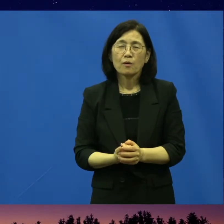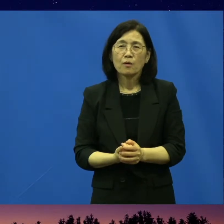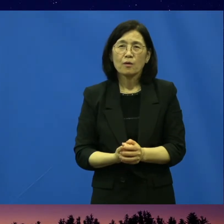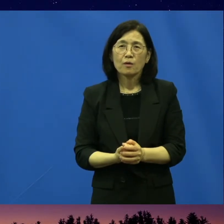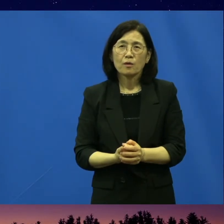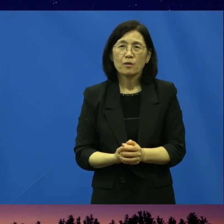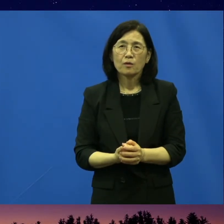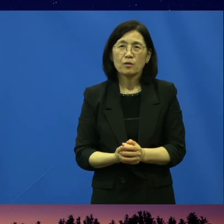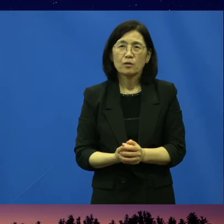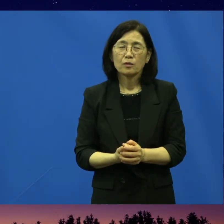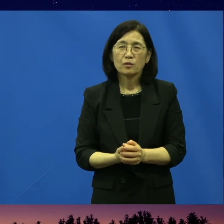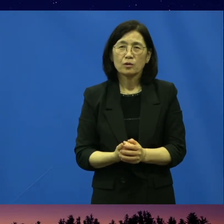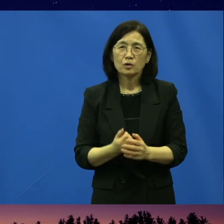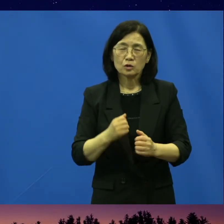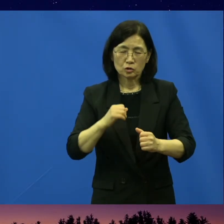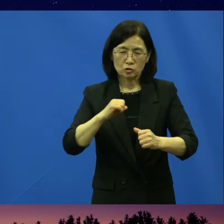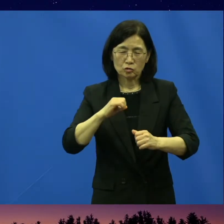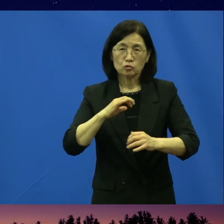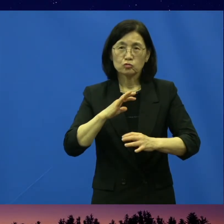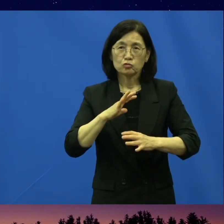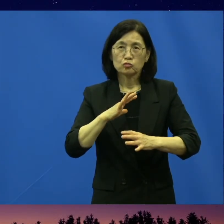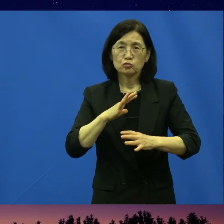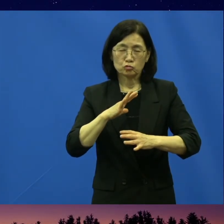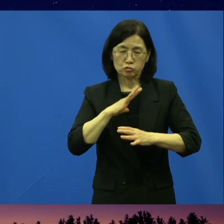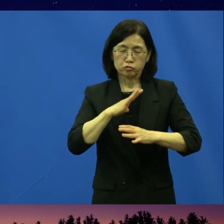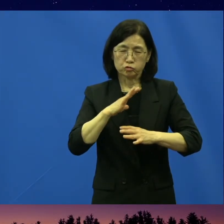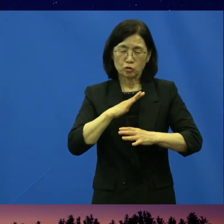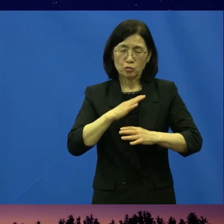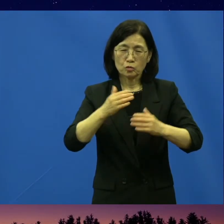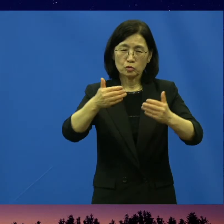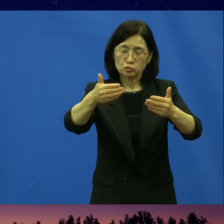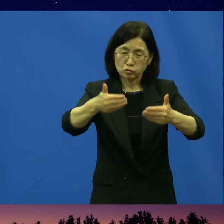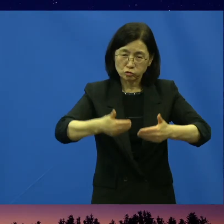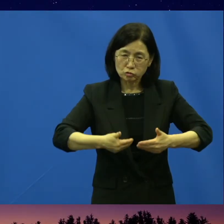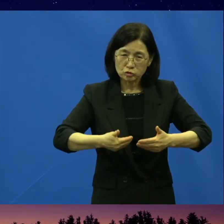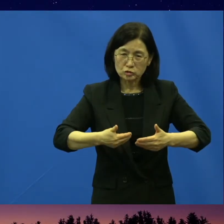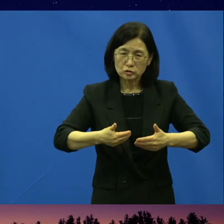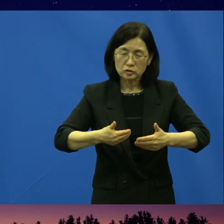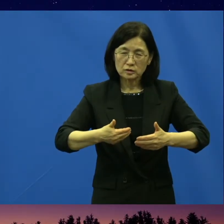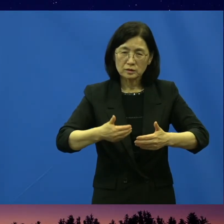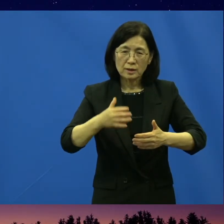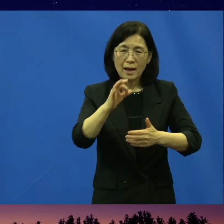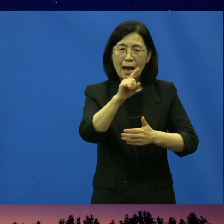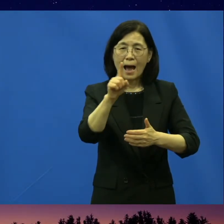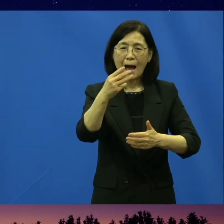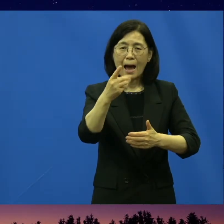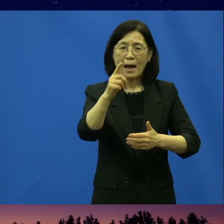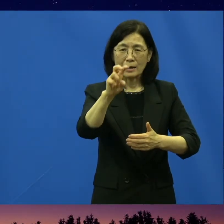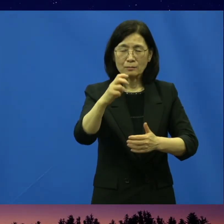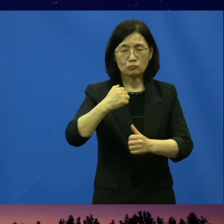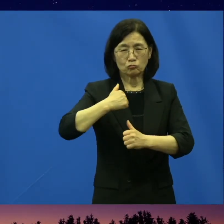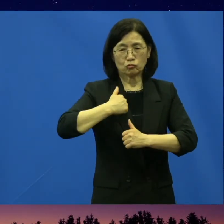두려움을 주는 아람의 군대는 실제지만 그것보다 더 큰 실제가 하나님의 군대라는 걸 놓칩니다.